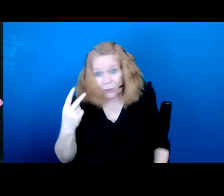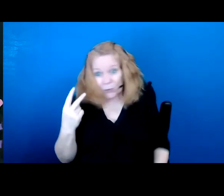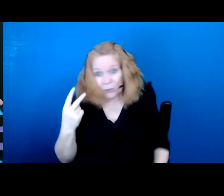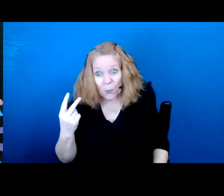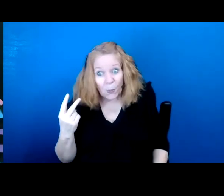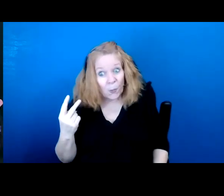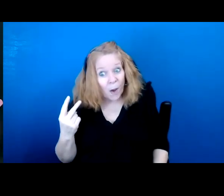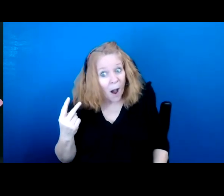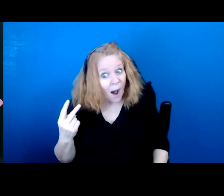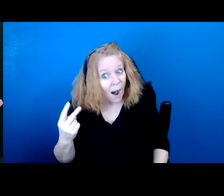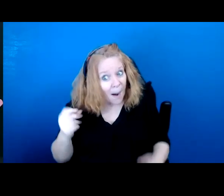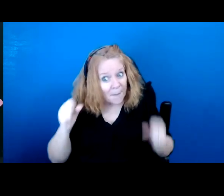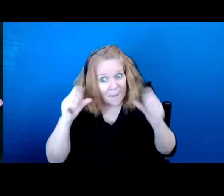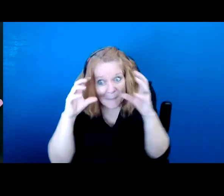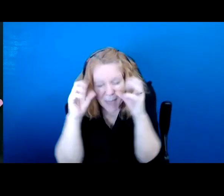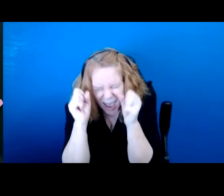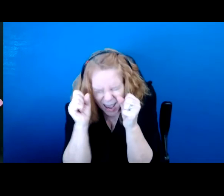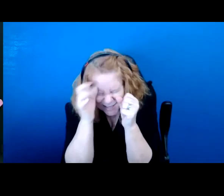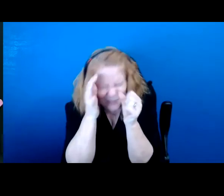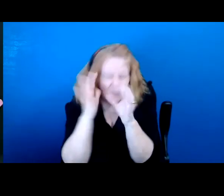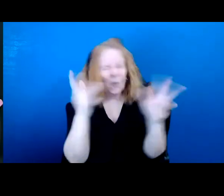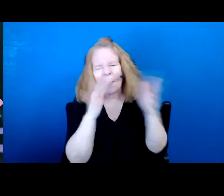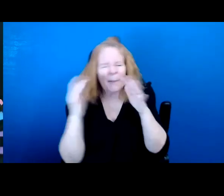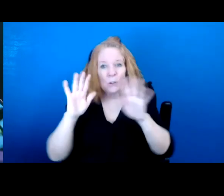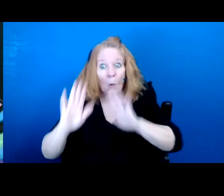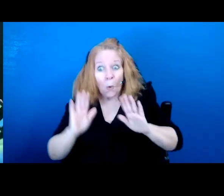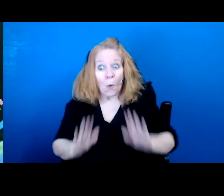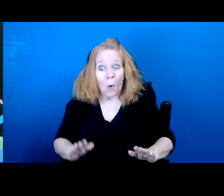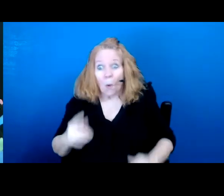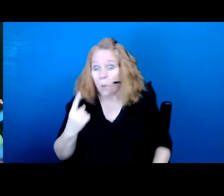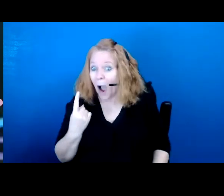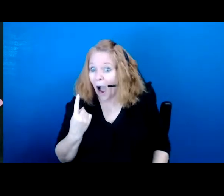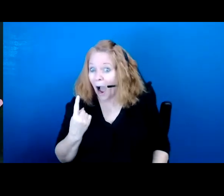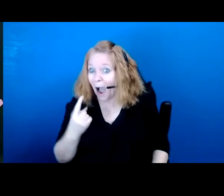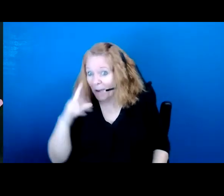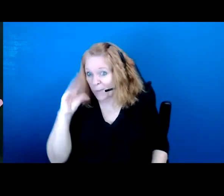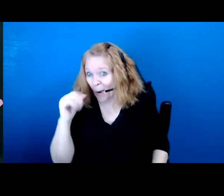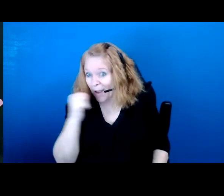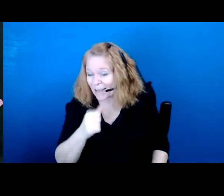2 y un increíble 1